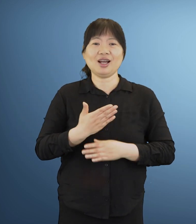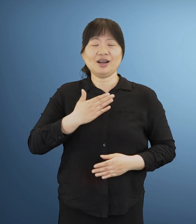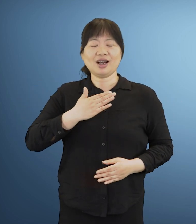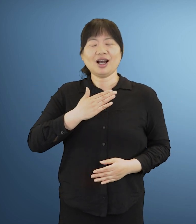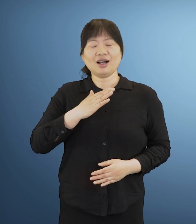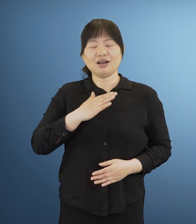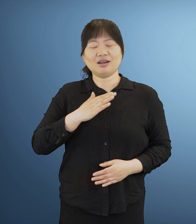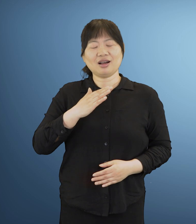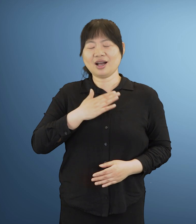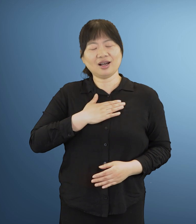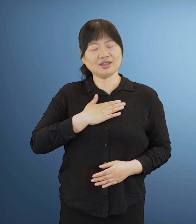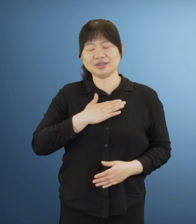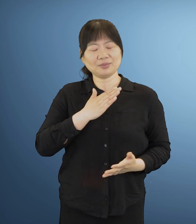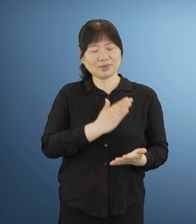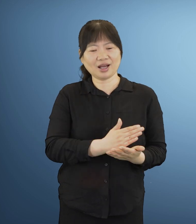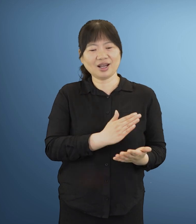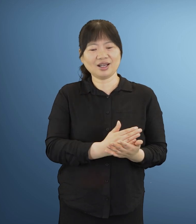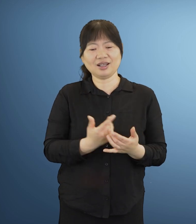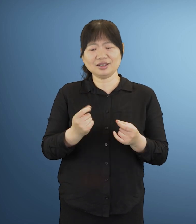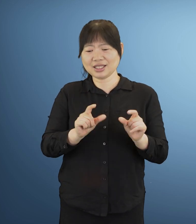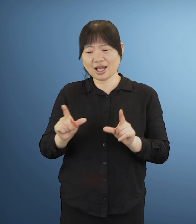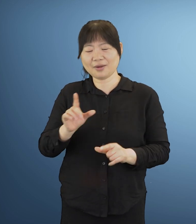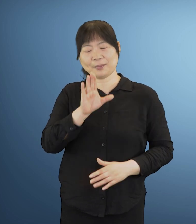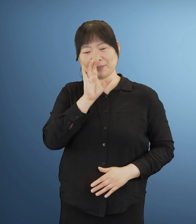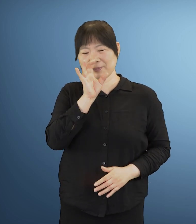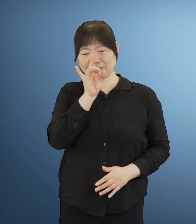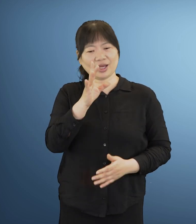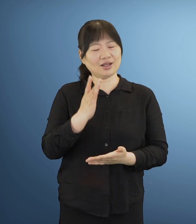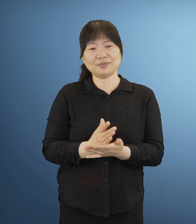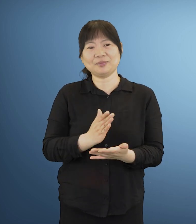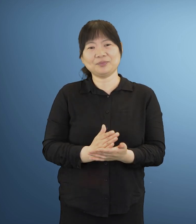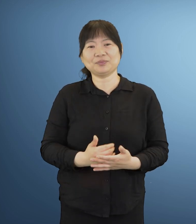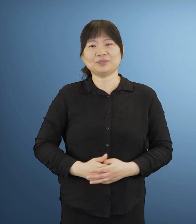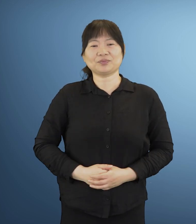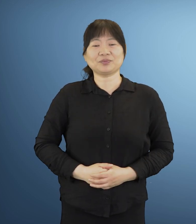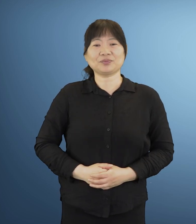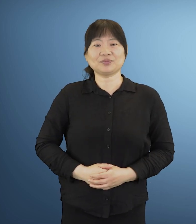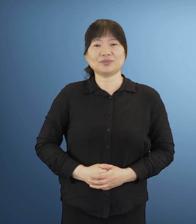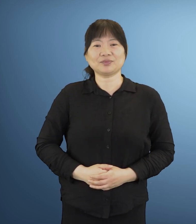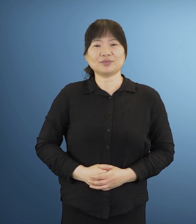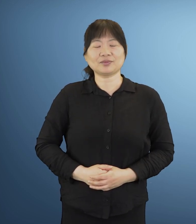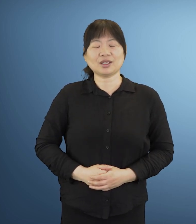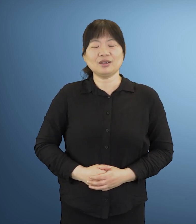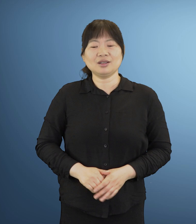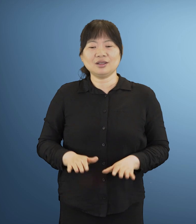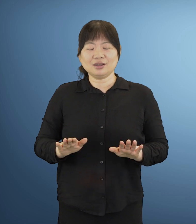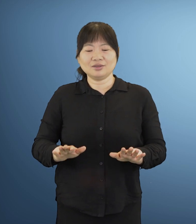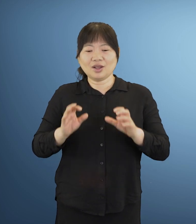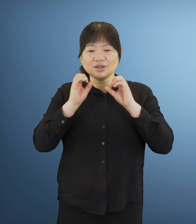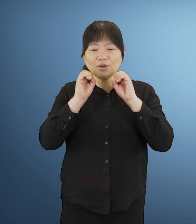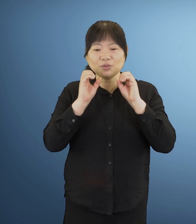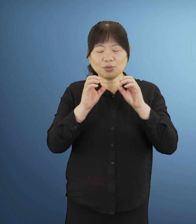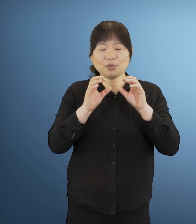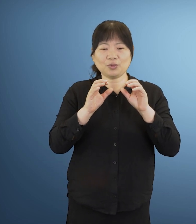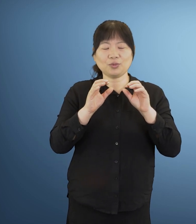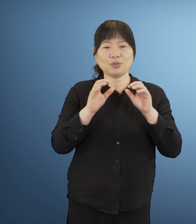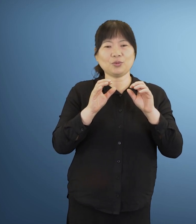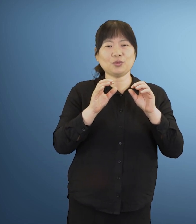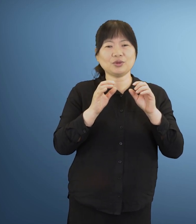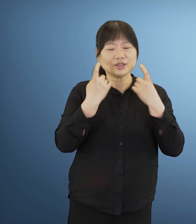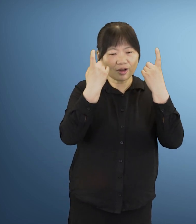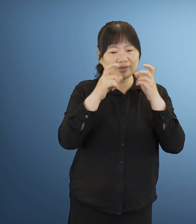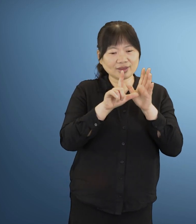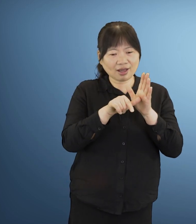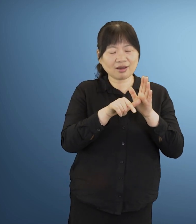내가 이래서는 안 되겠다. 이렇게 살아서는 안 되겠다. 내가 이번 선교 때는 꼭 등록하고 나도